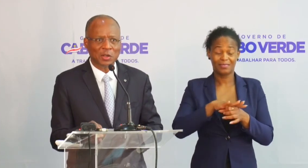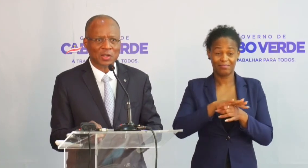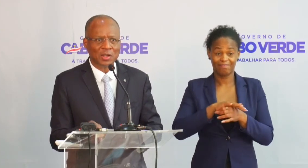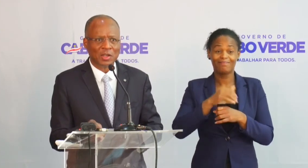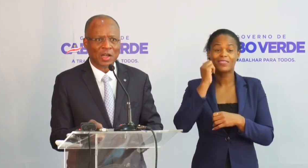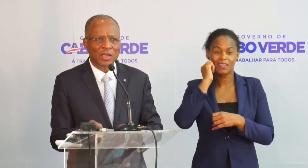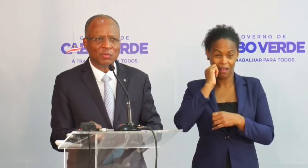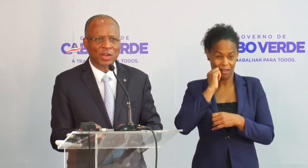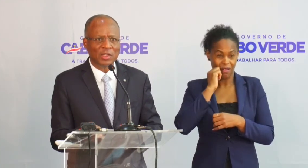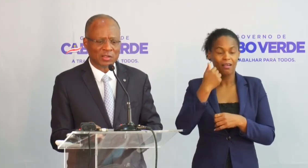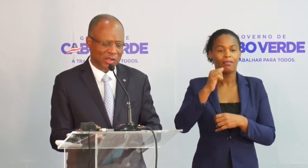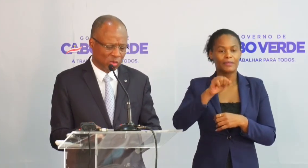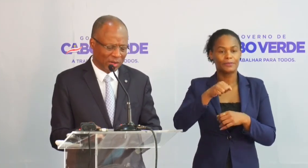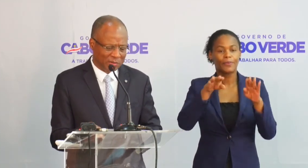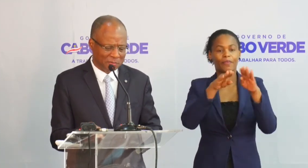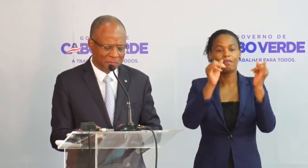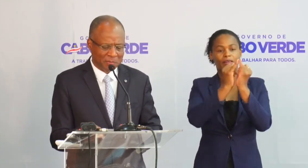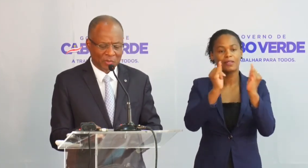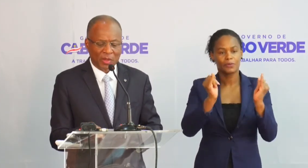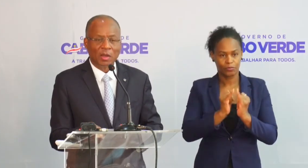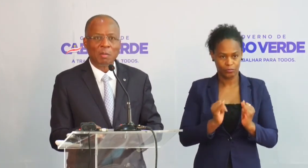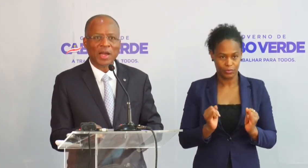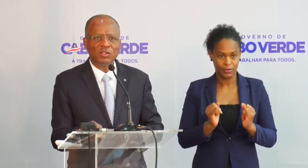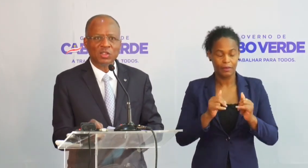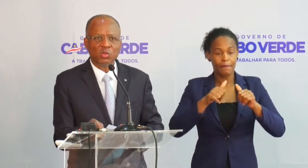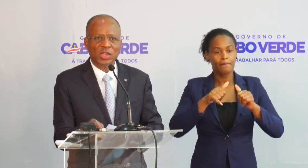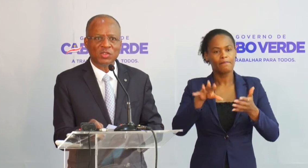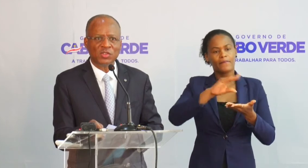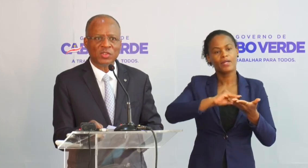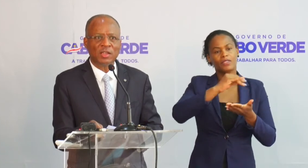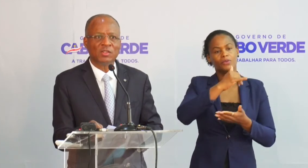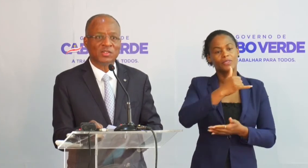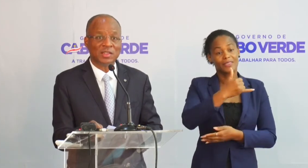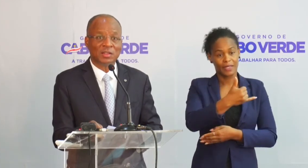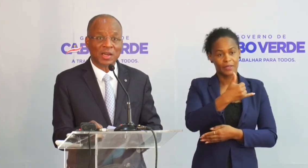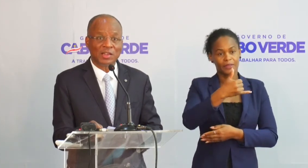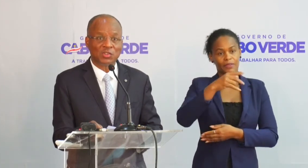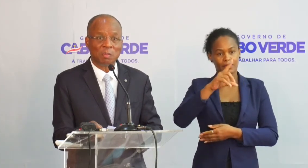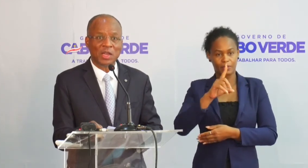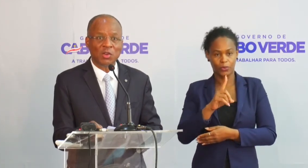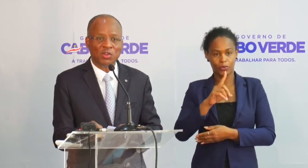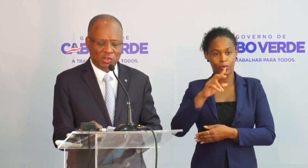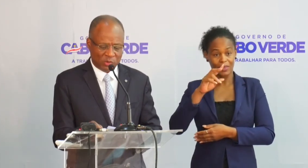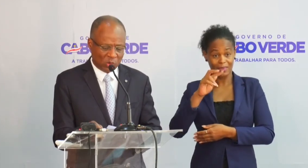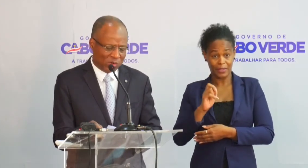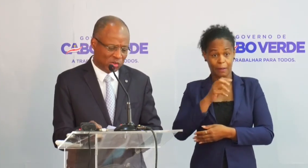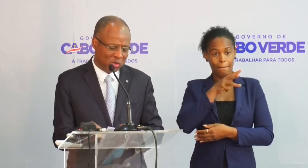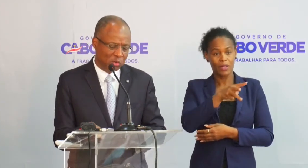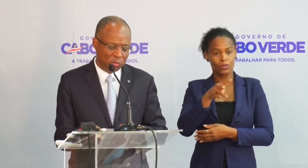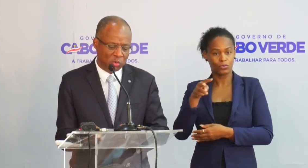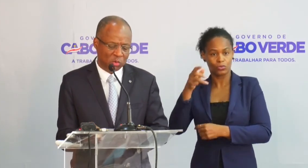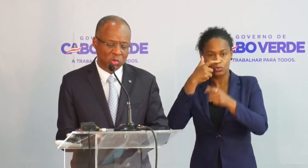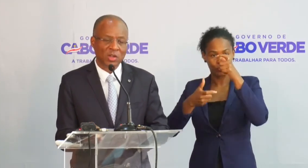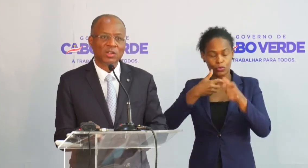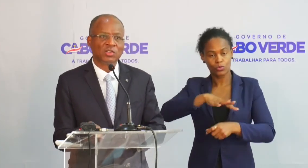crítica a nível internacional. Mais de 263 milhões de pessoas